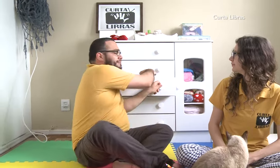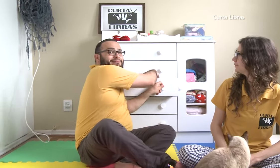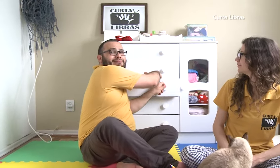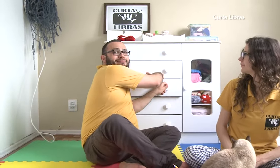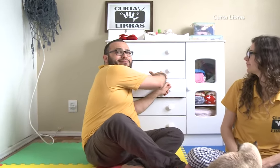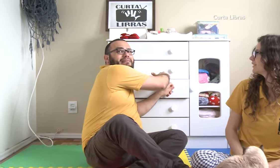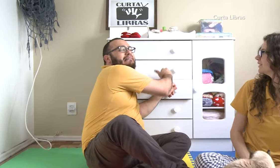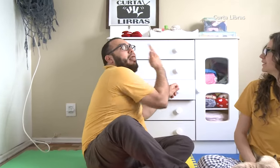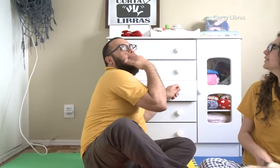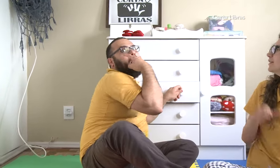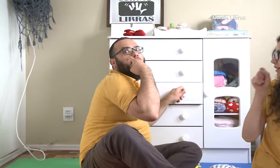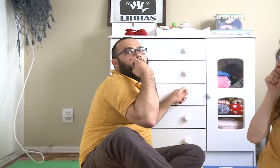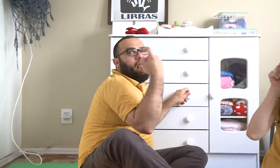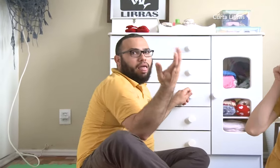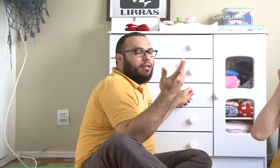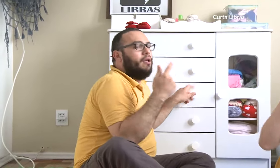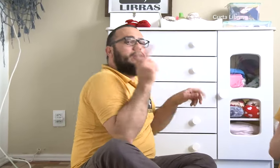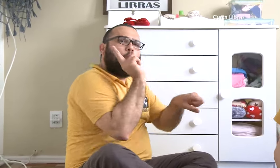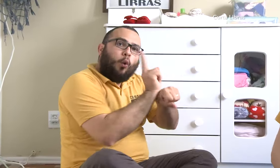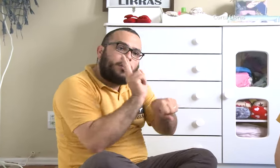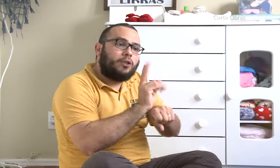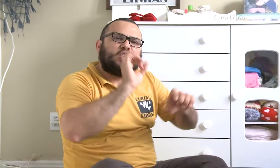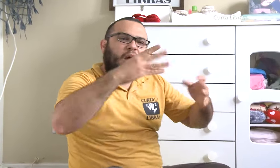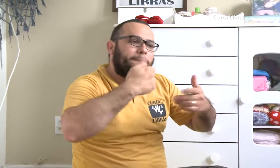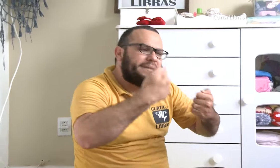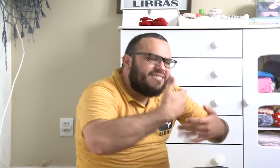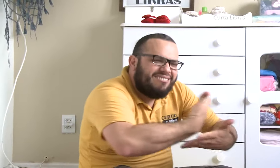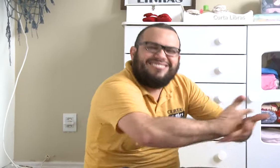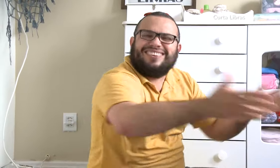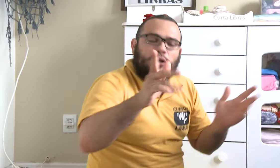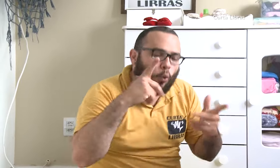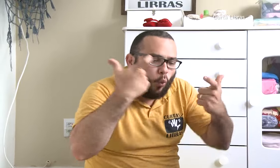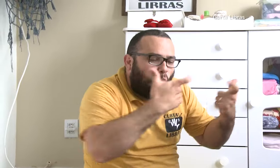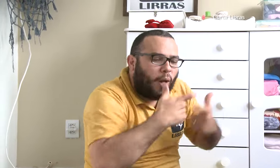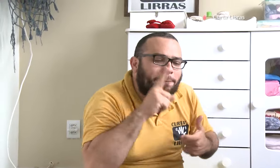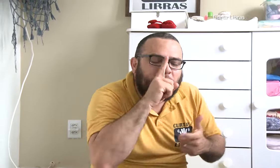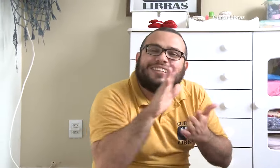chorando. Então, gente tem alguns cuidados mais específicos. Mas o espaço é organizado para a Arablancar.